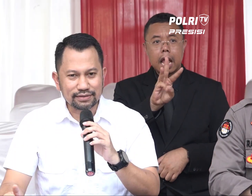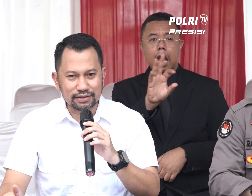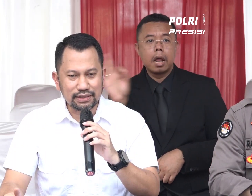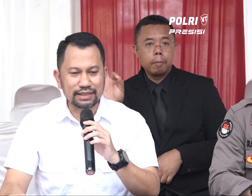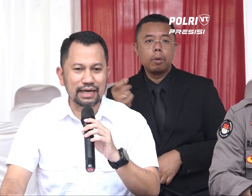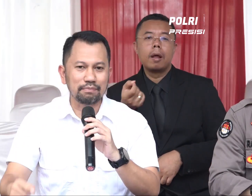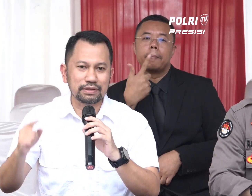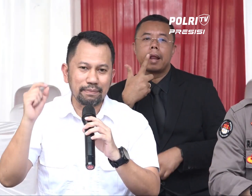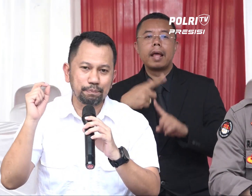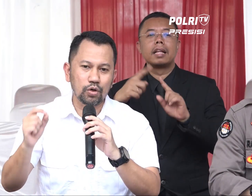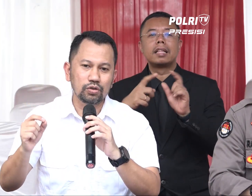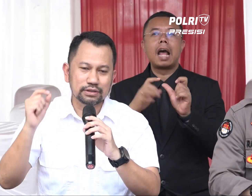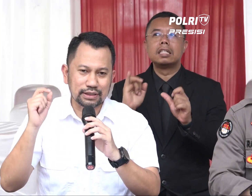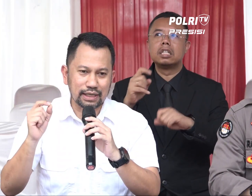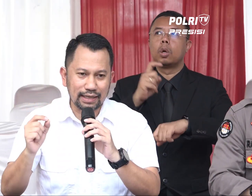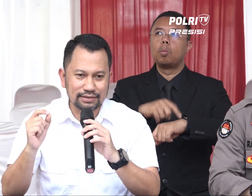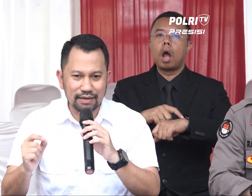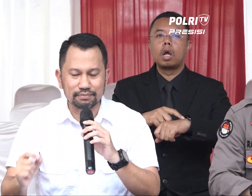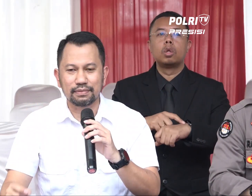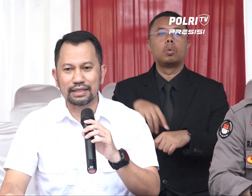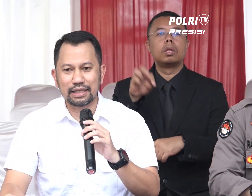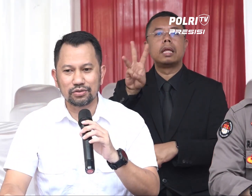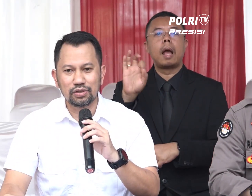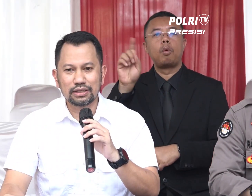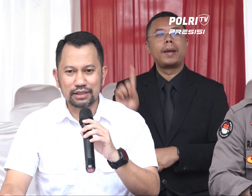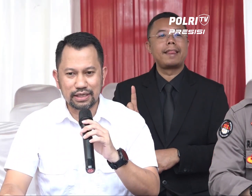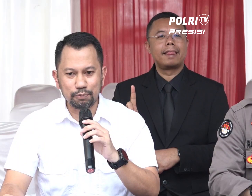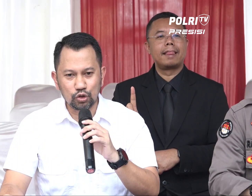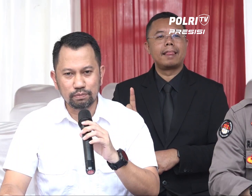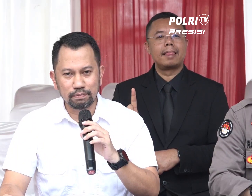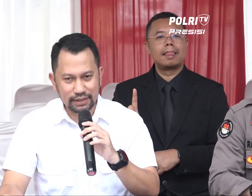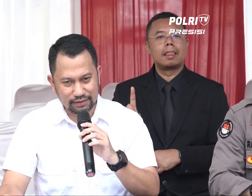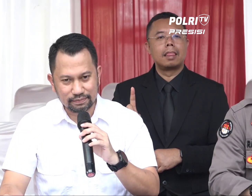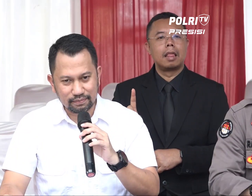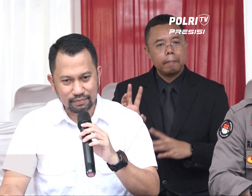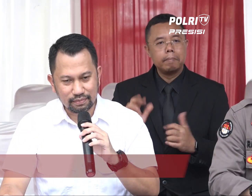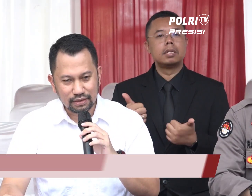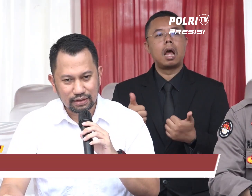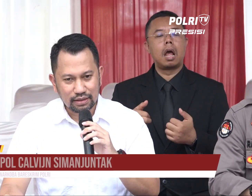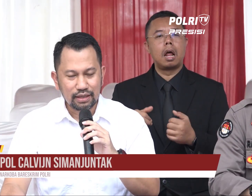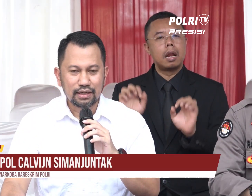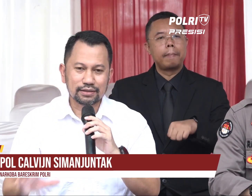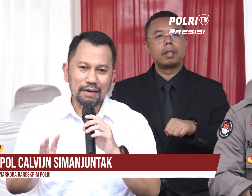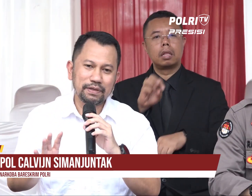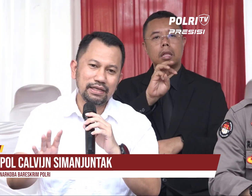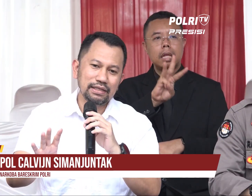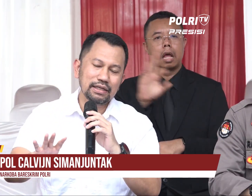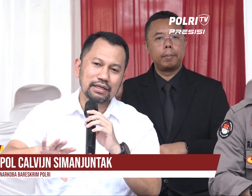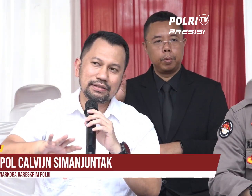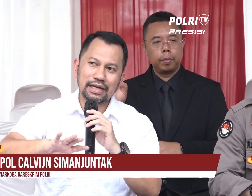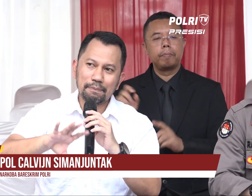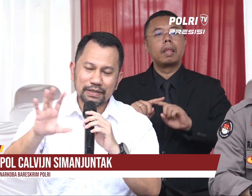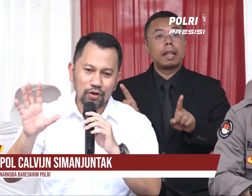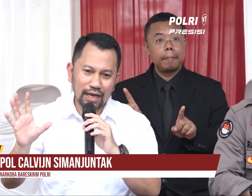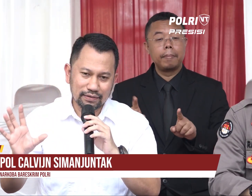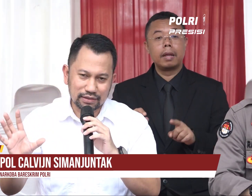butir ekstasi dalam tempo setengah jam atau 30 menit. Tetapi